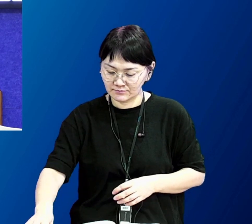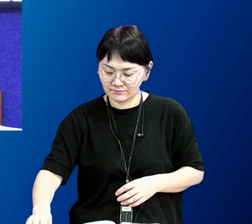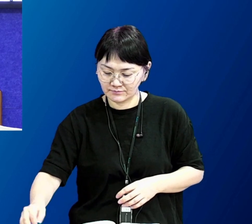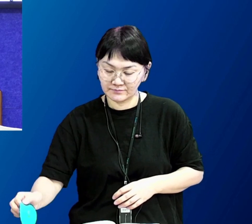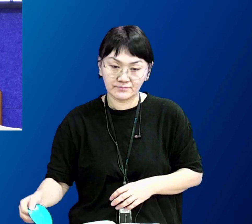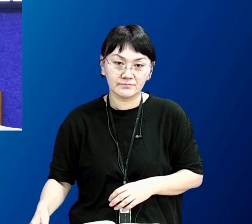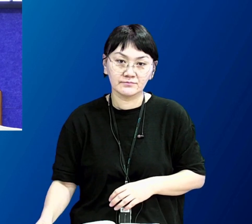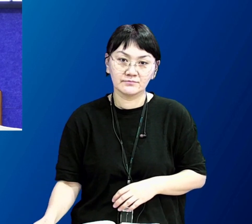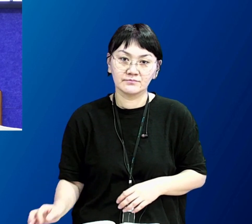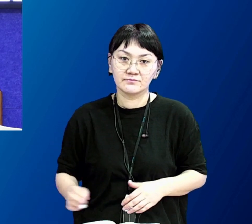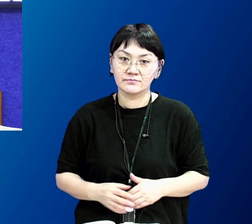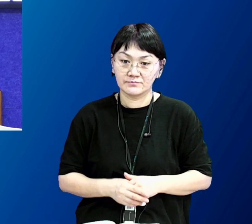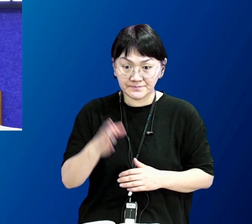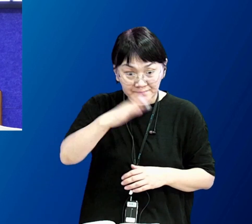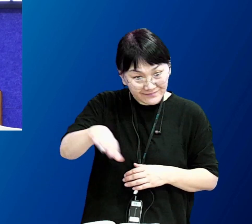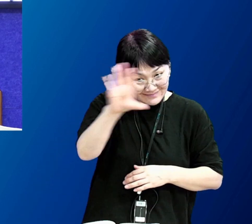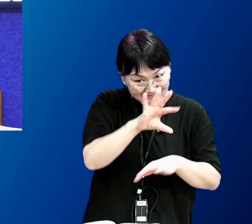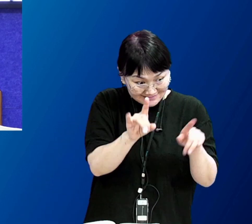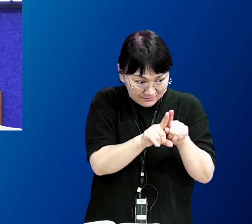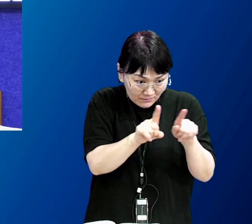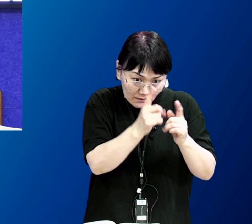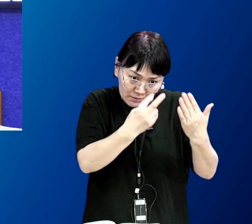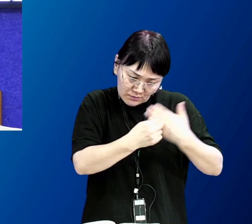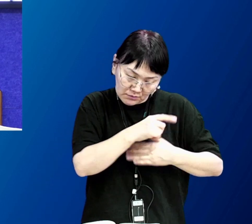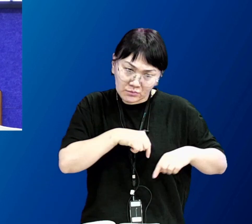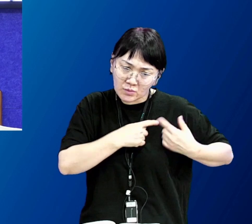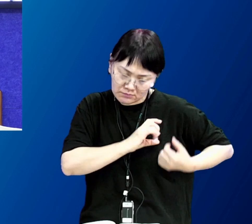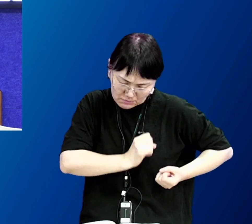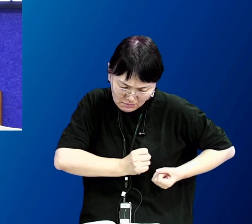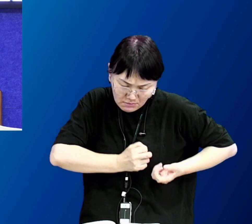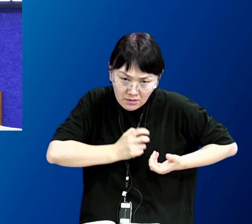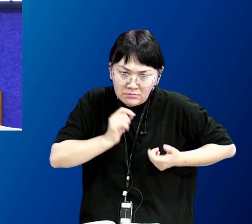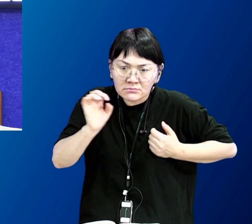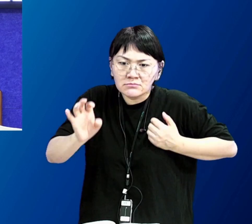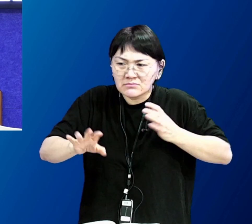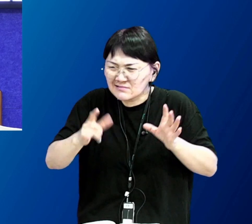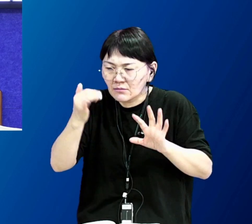Бид өхөндөө үнэхээр тийм хайр байна уу?